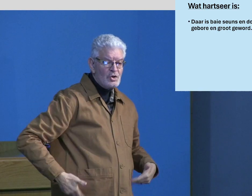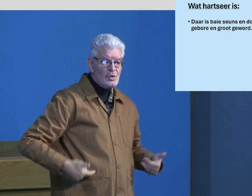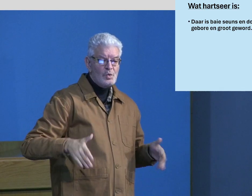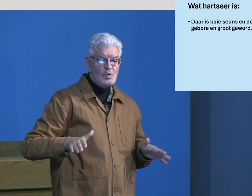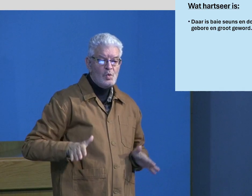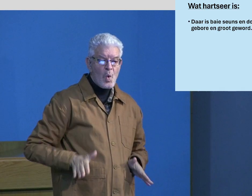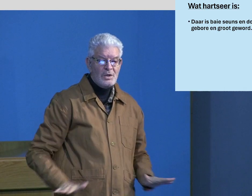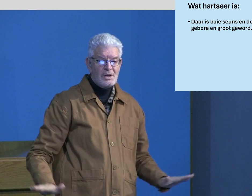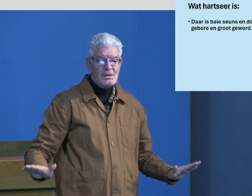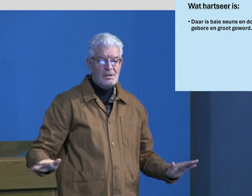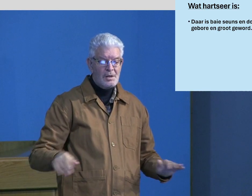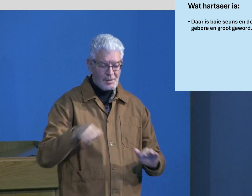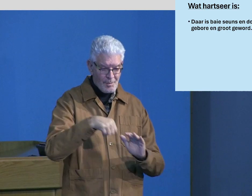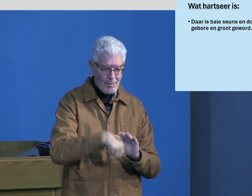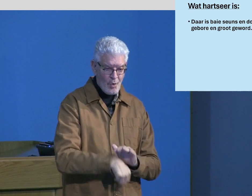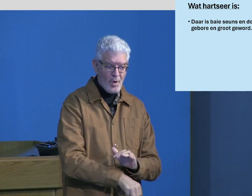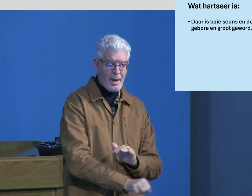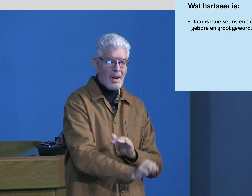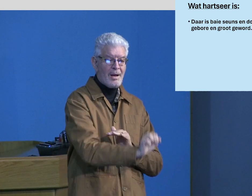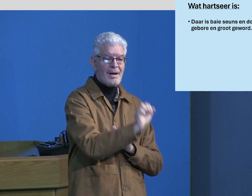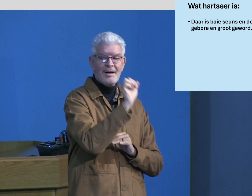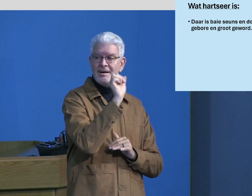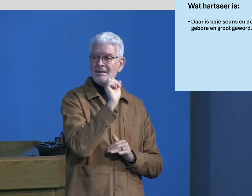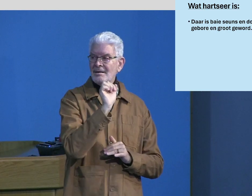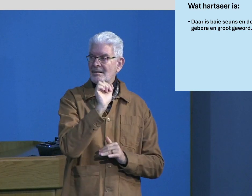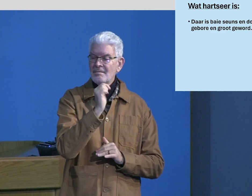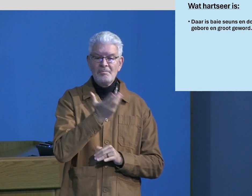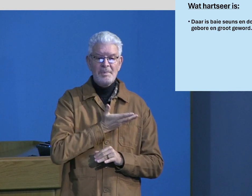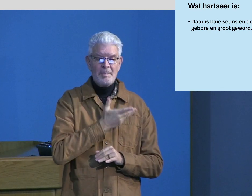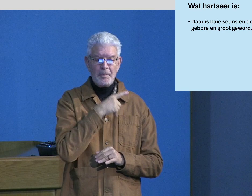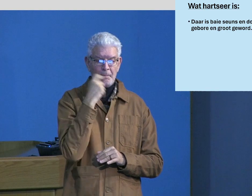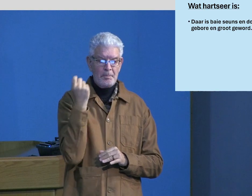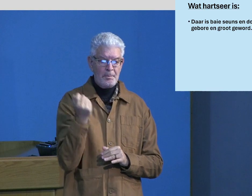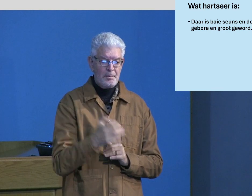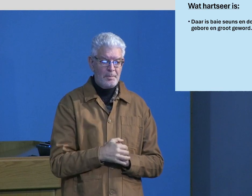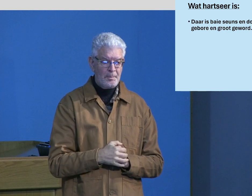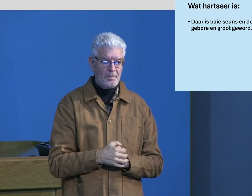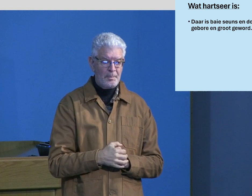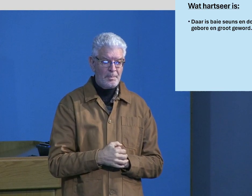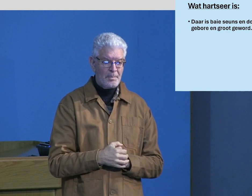Daar buite is seuns en dogters wat gebore word, dan is daar nie 'n pa nie.